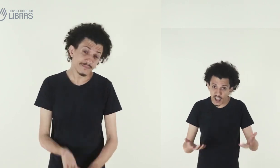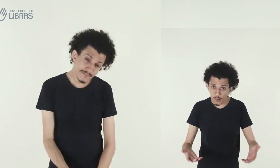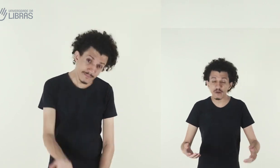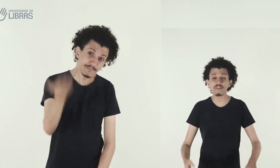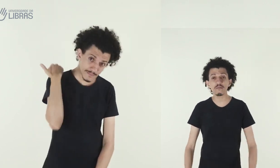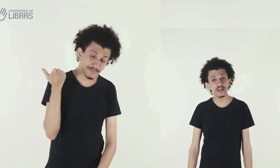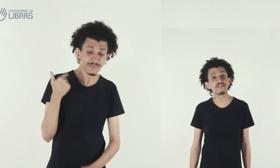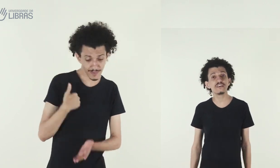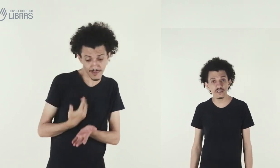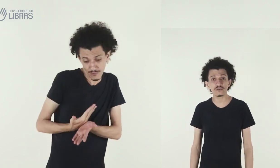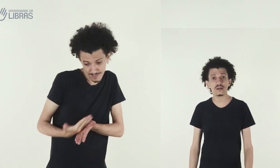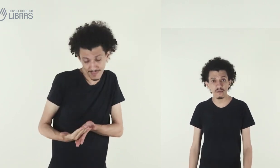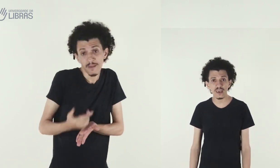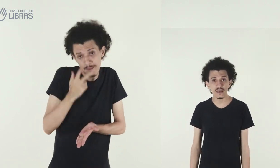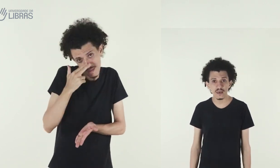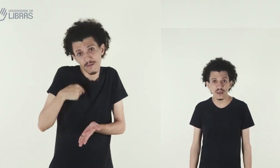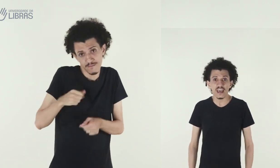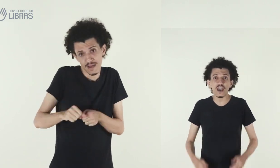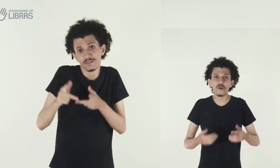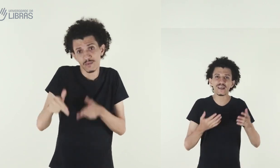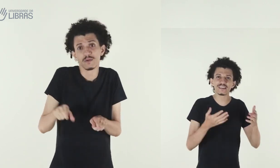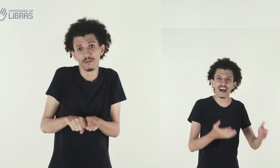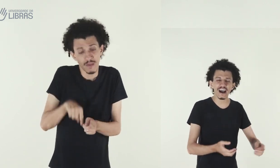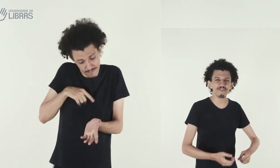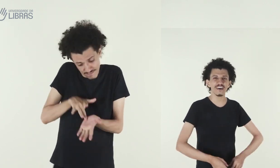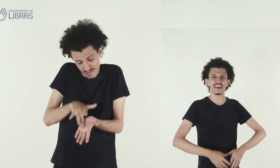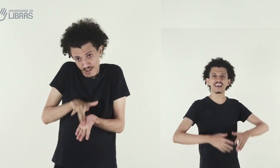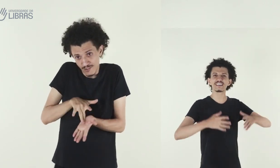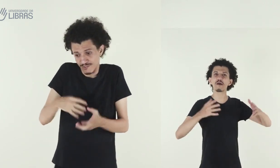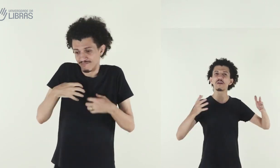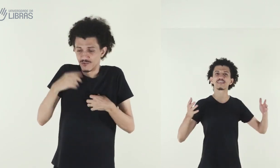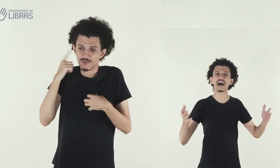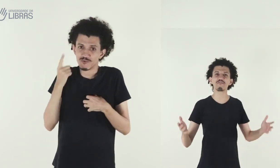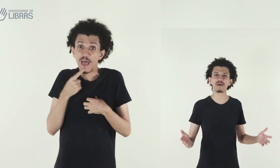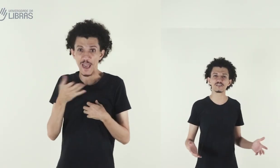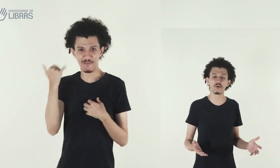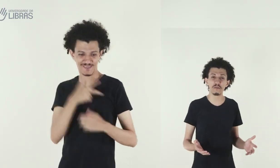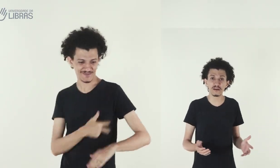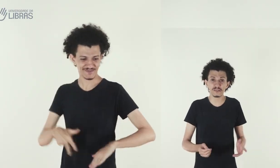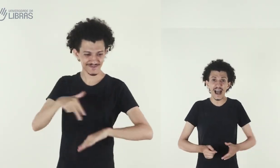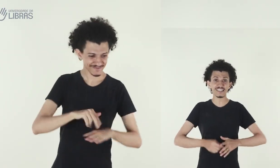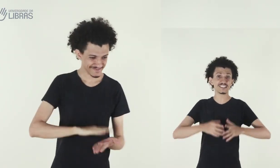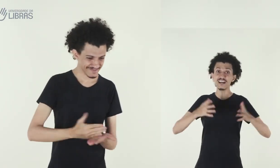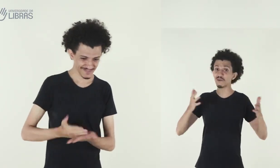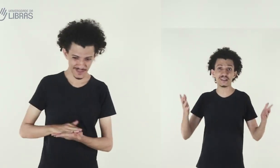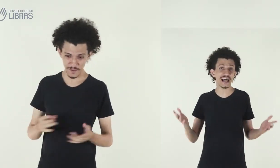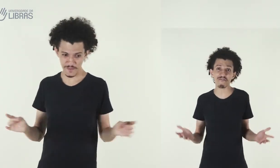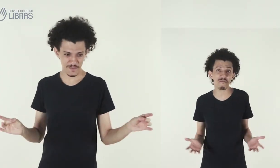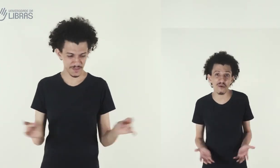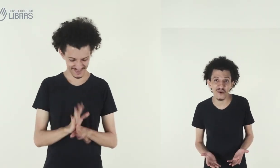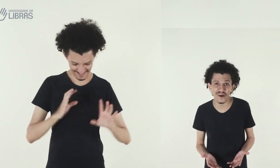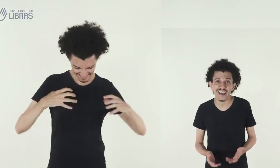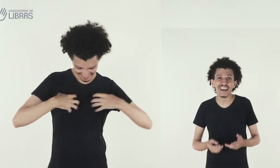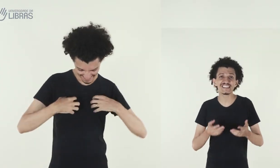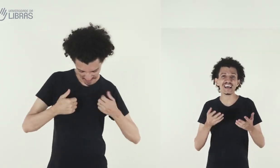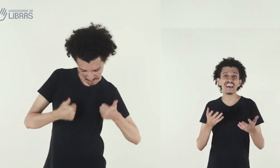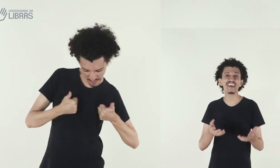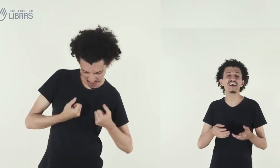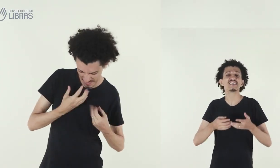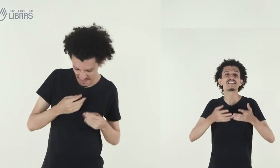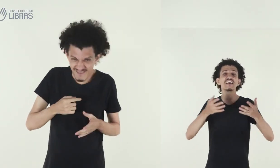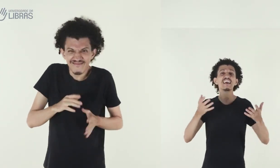atrás, eu provavelmente fiz isso também. Eu entrava, interpretava mais ou menos, achando que estava bom,